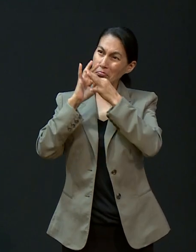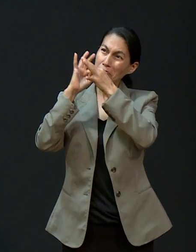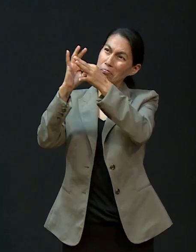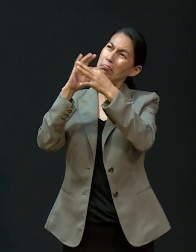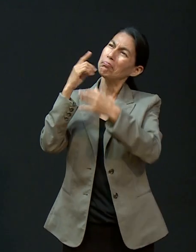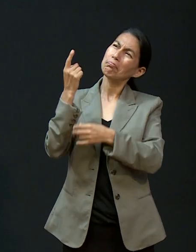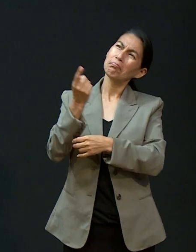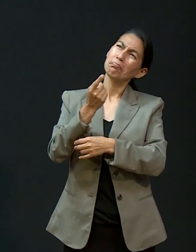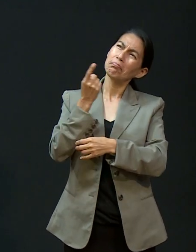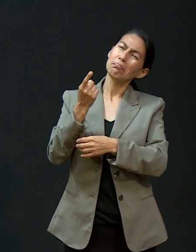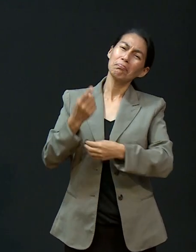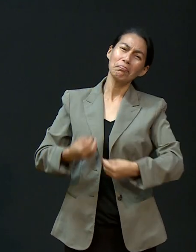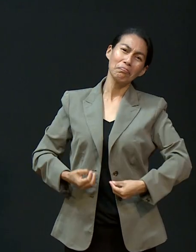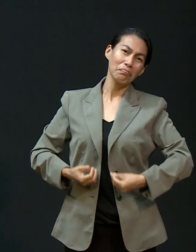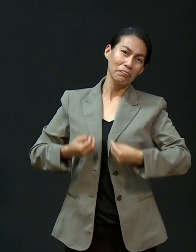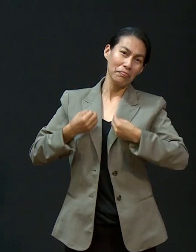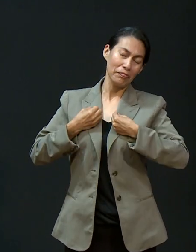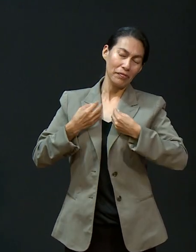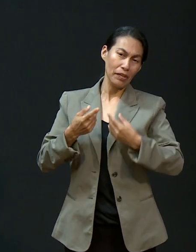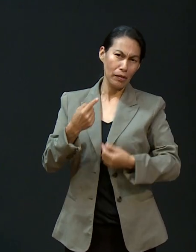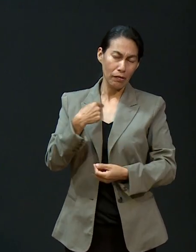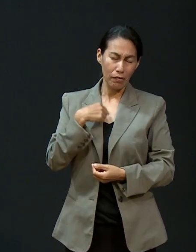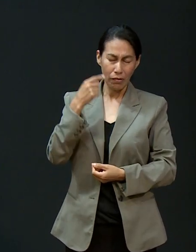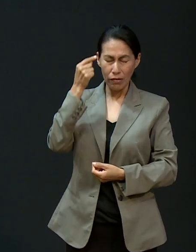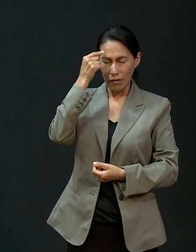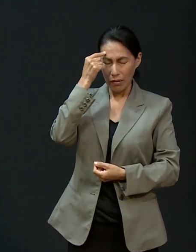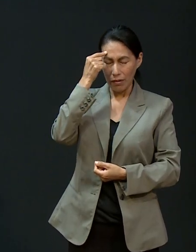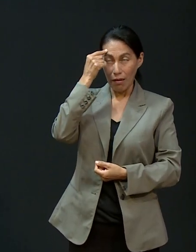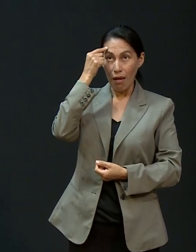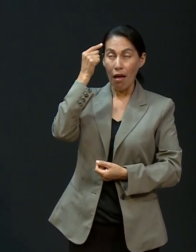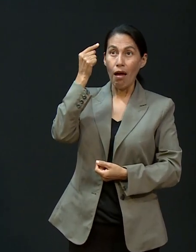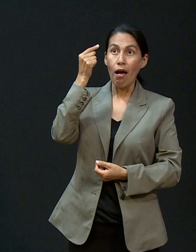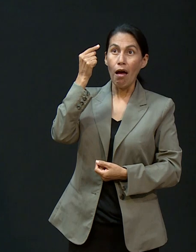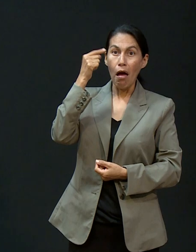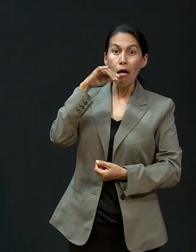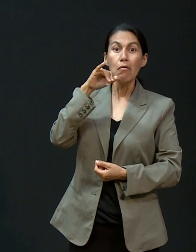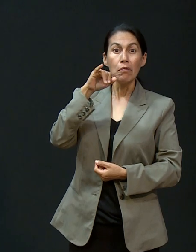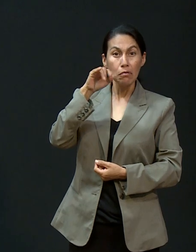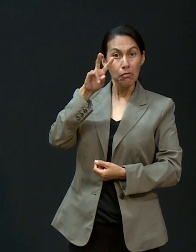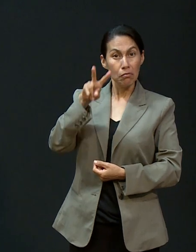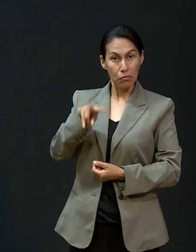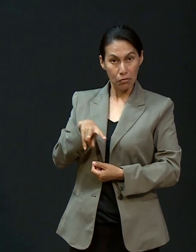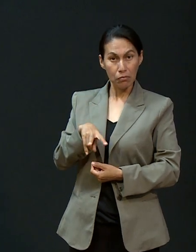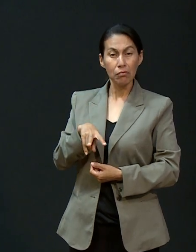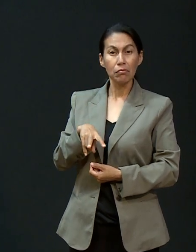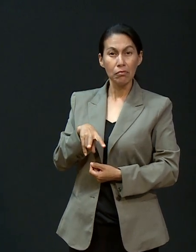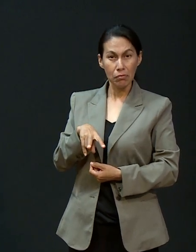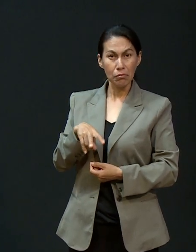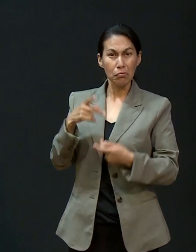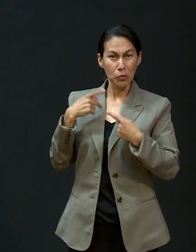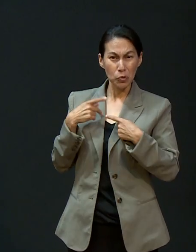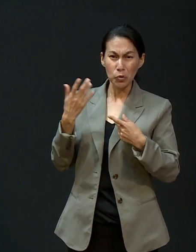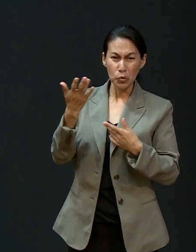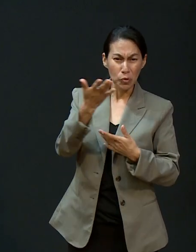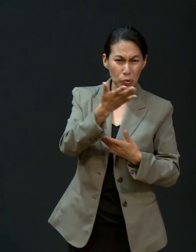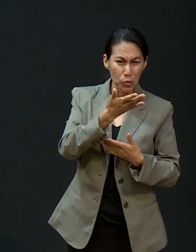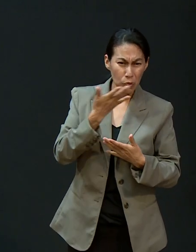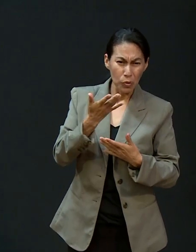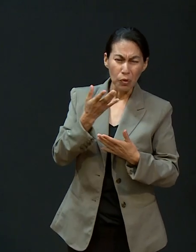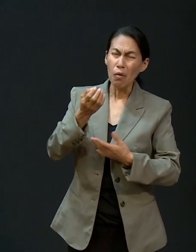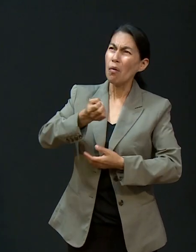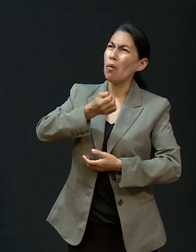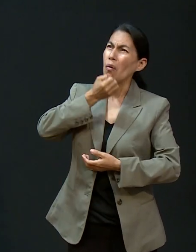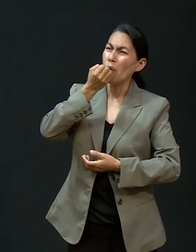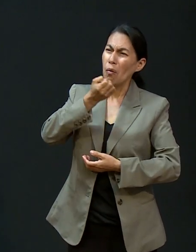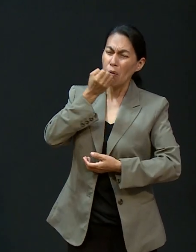toda la eternidad con ellos. Y yo pensé, sí, cierto, cualquier persona que invoque